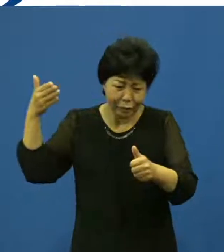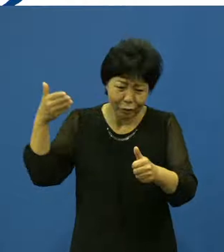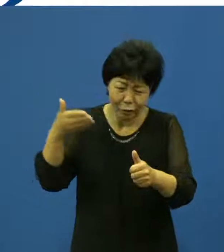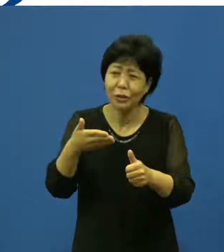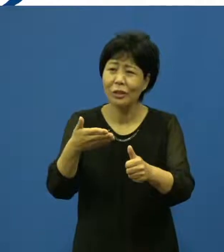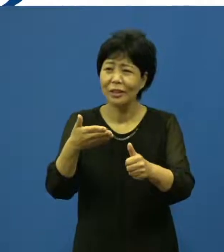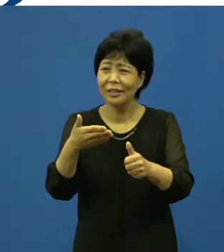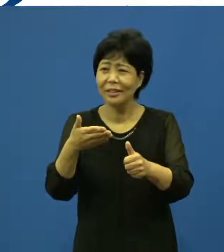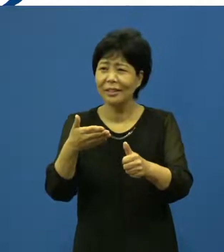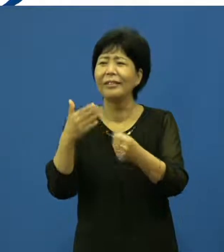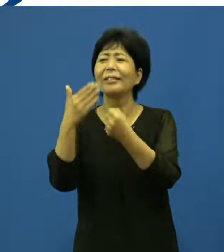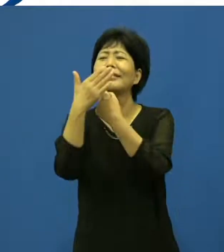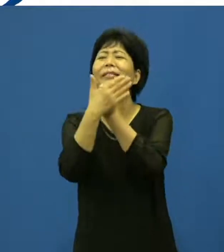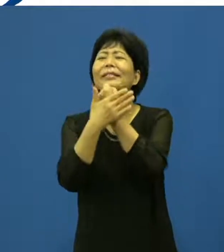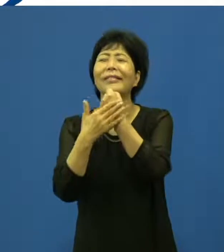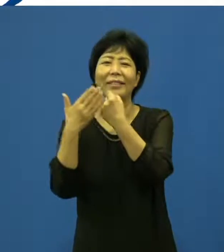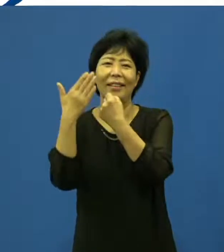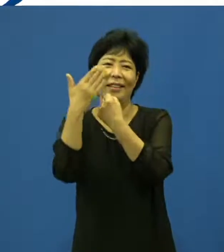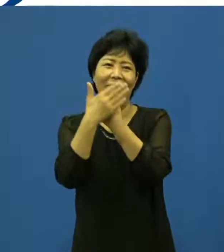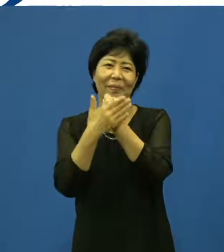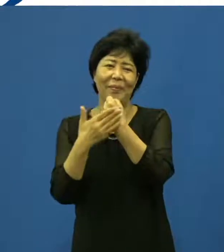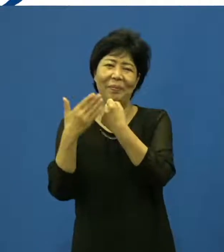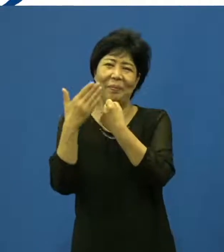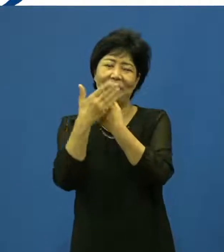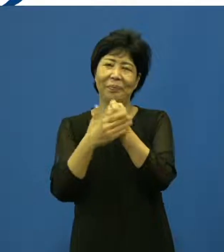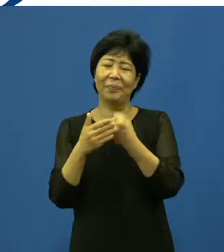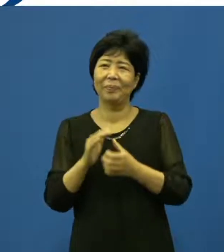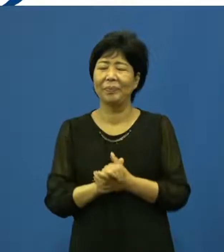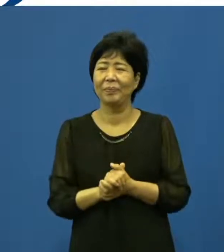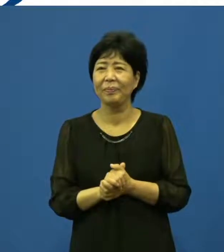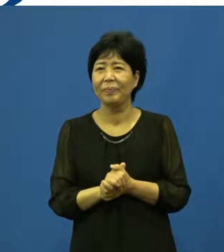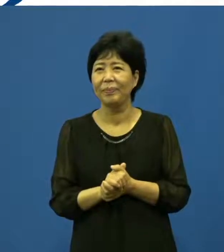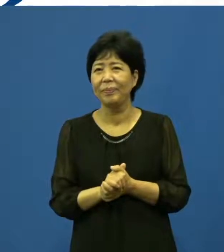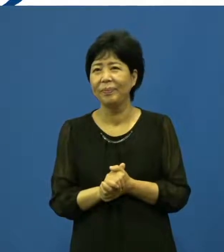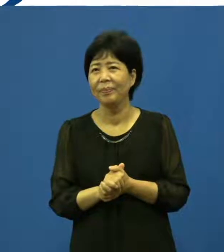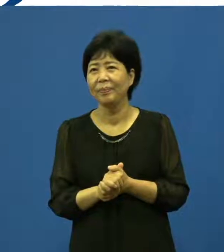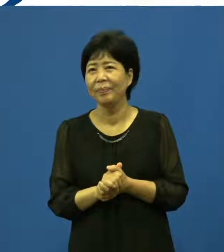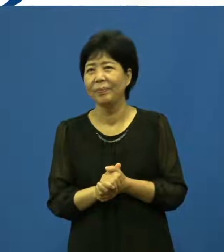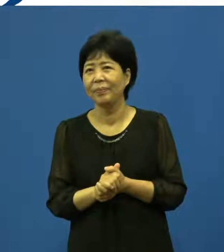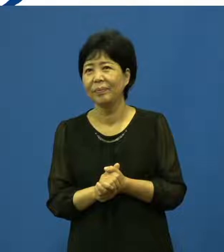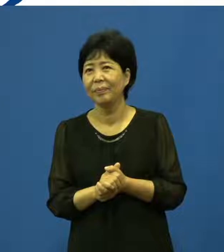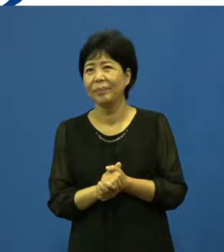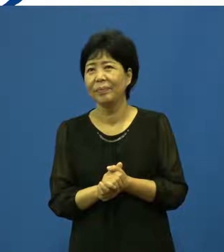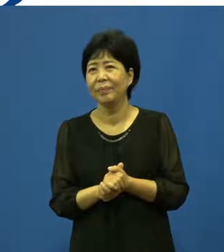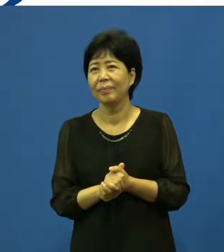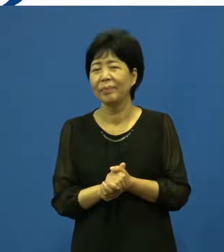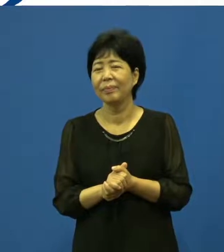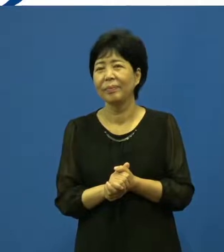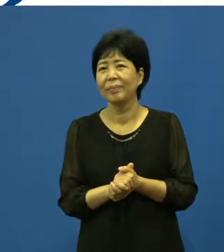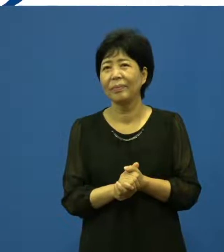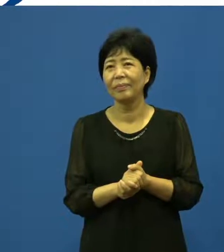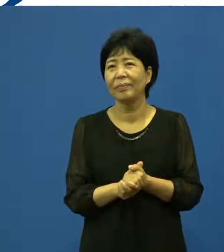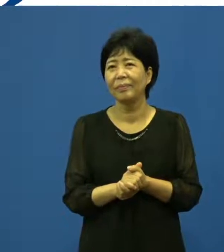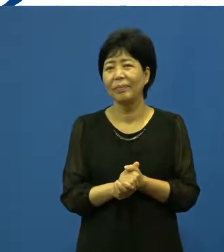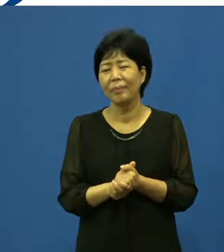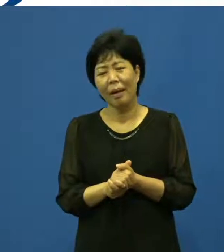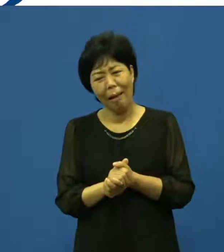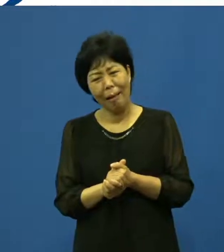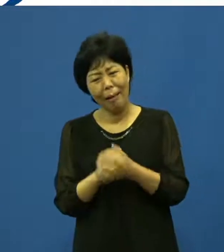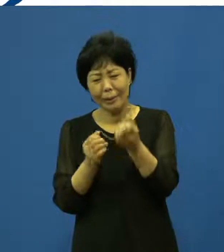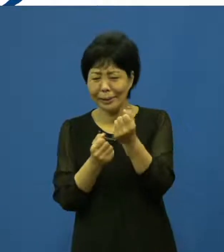고의 이렇게 표현을 하는 수 있는 것이죠. 그렇게 정의를 내립니다. 그러나 이것으로는 충분하지